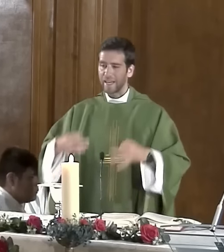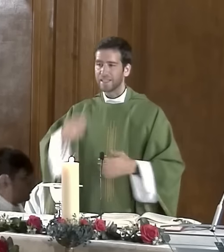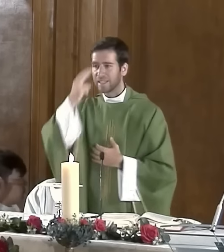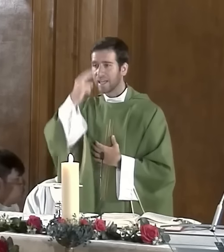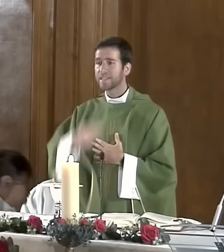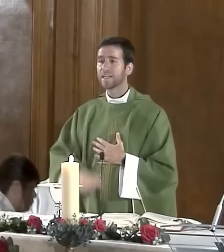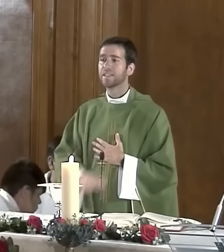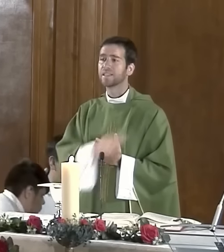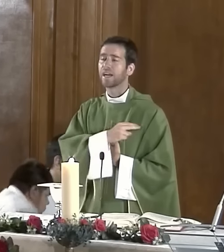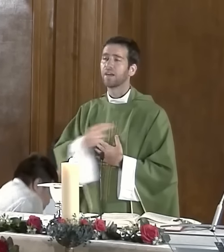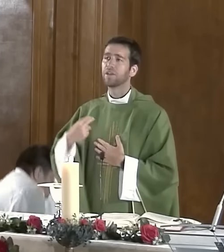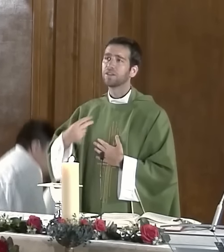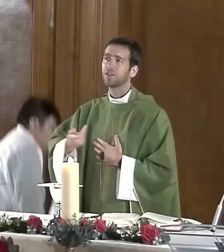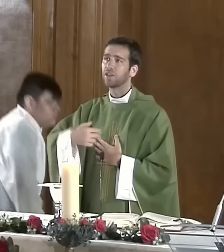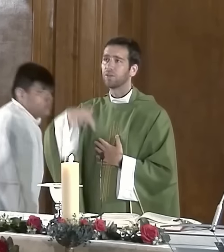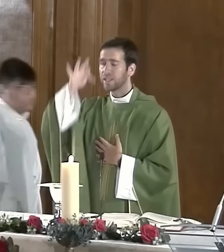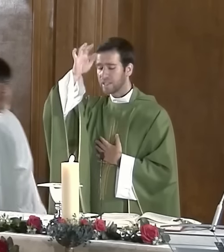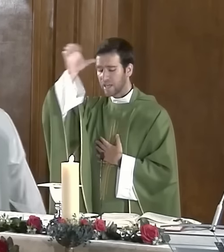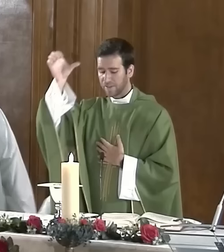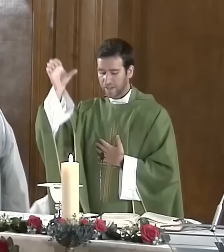Este es el sacramento de nuestra fe.